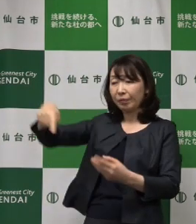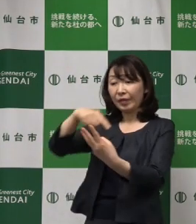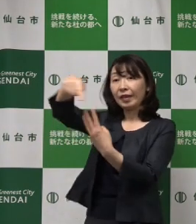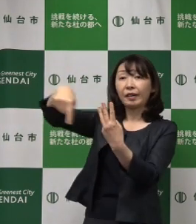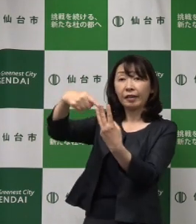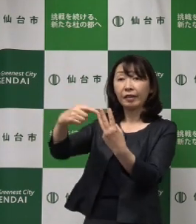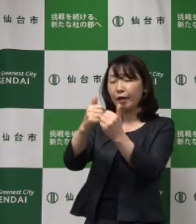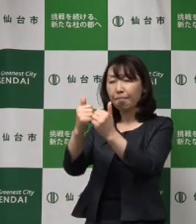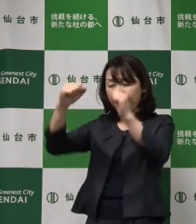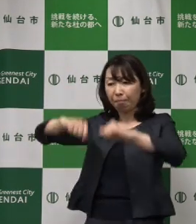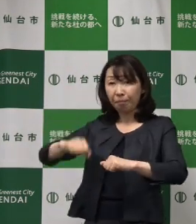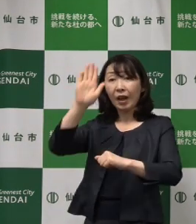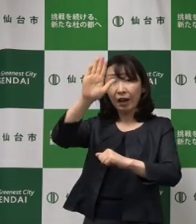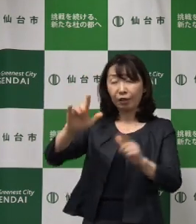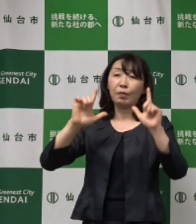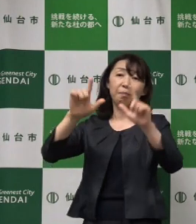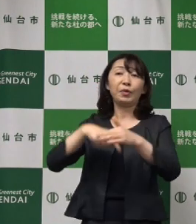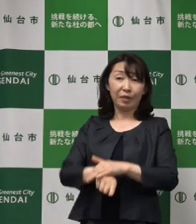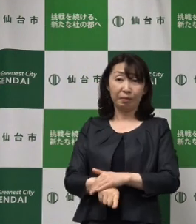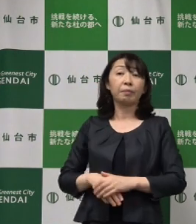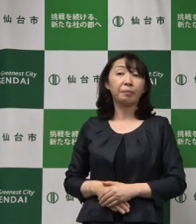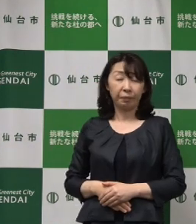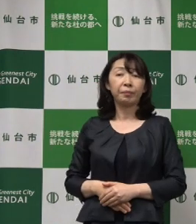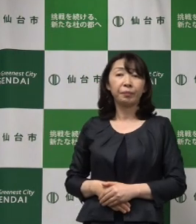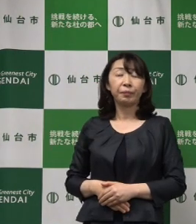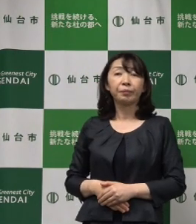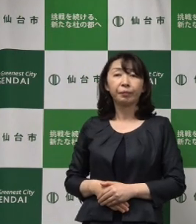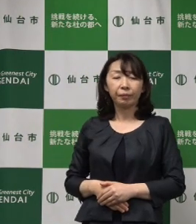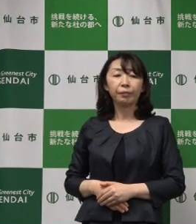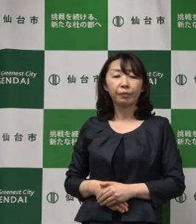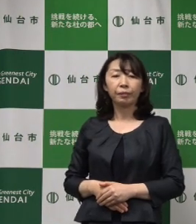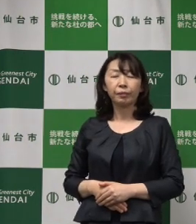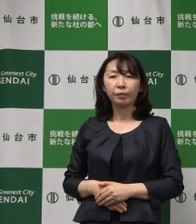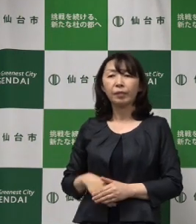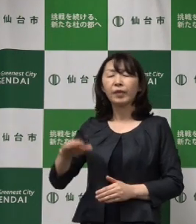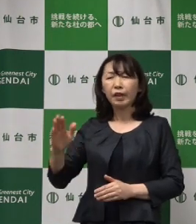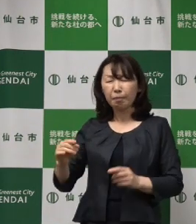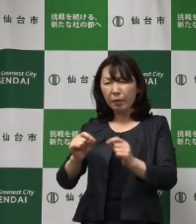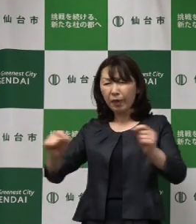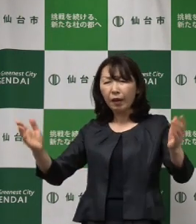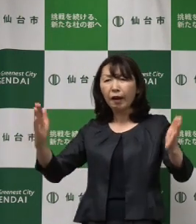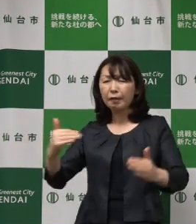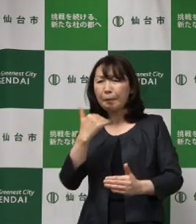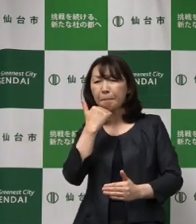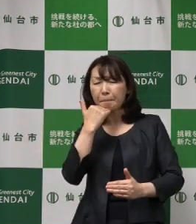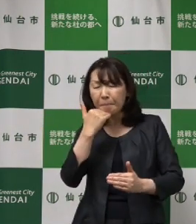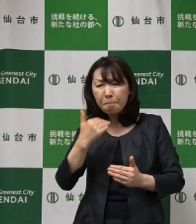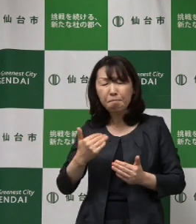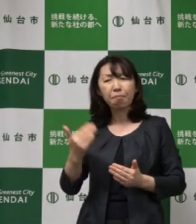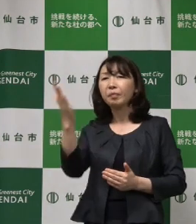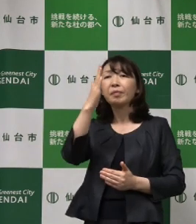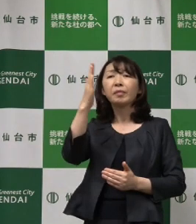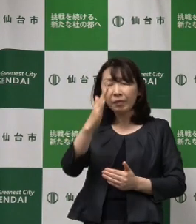ないということでご理解をいただきたいと思います。しかしそんなに長くお待たせするようなこと